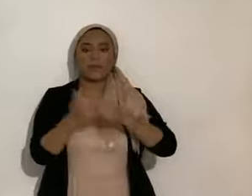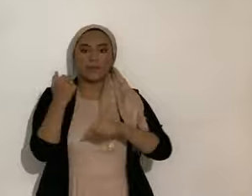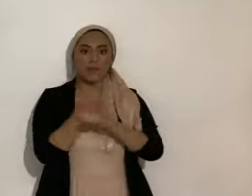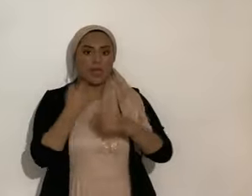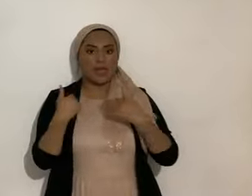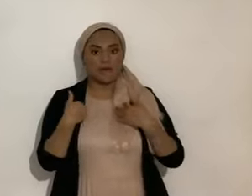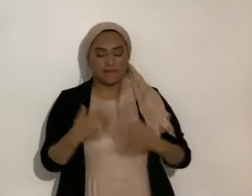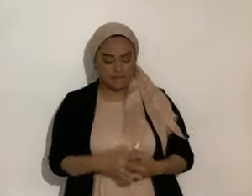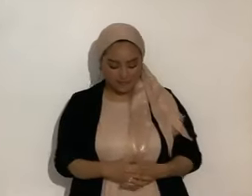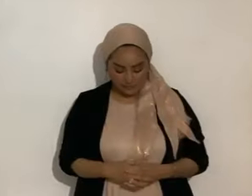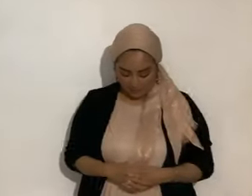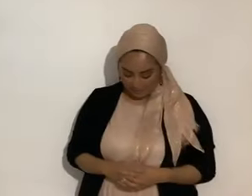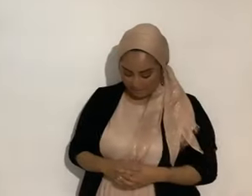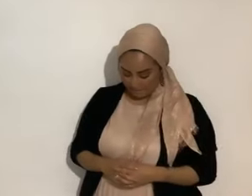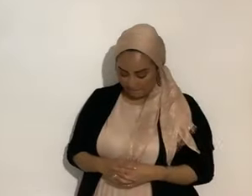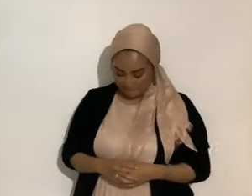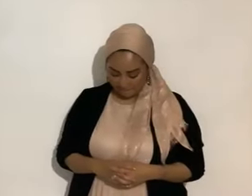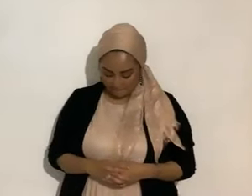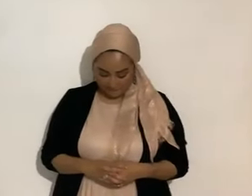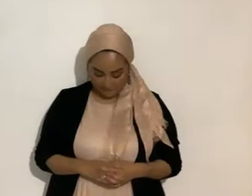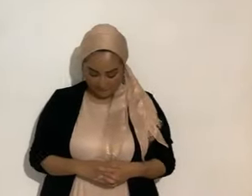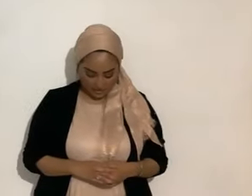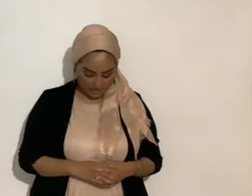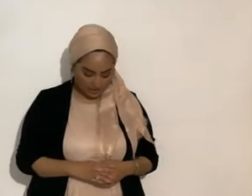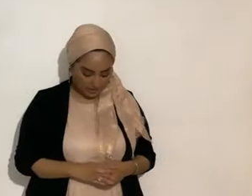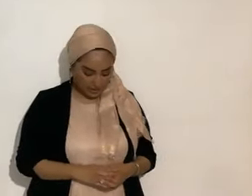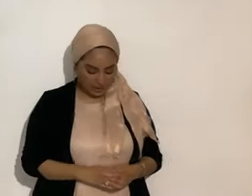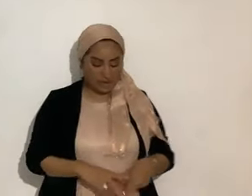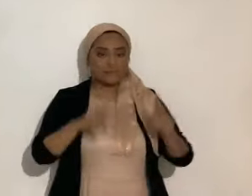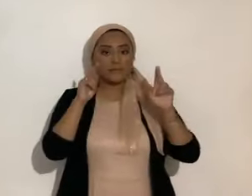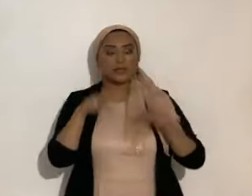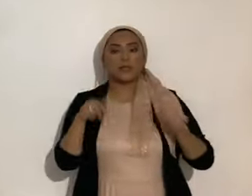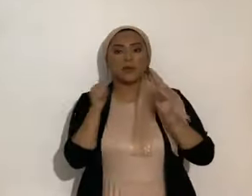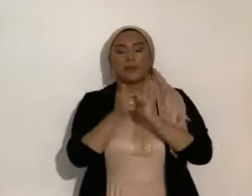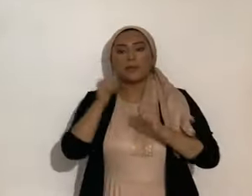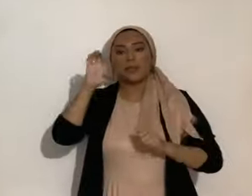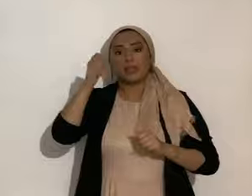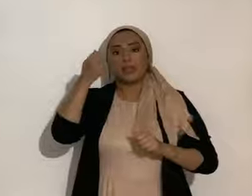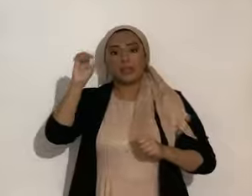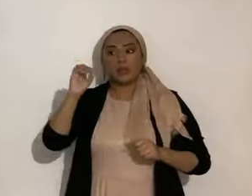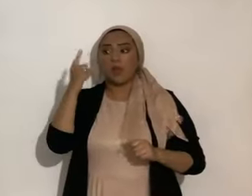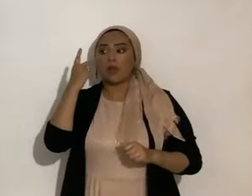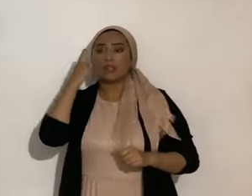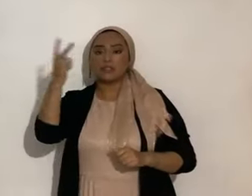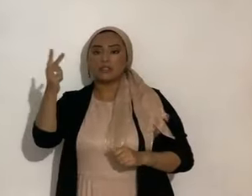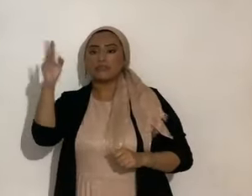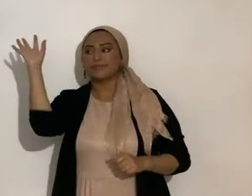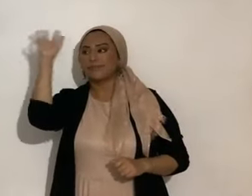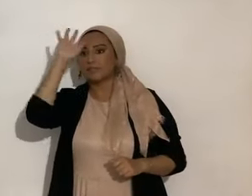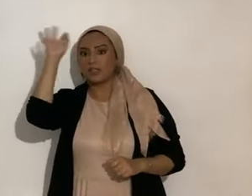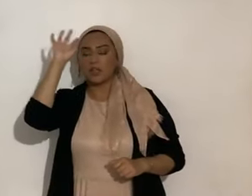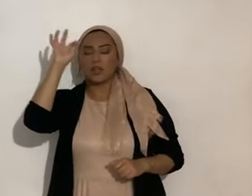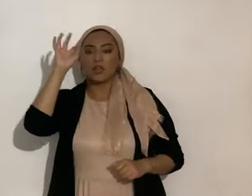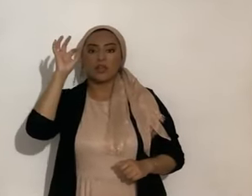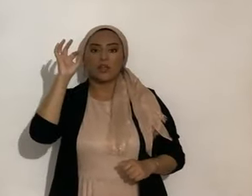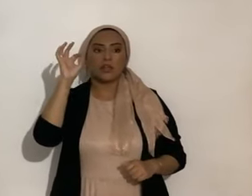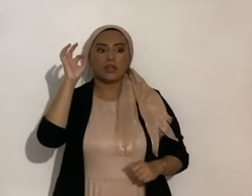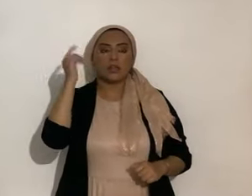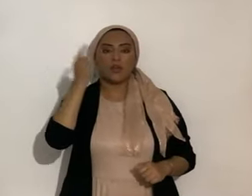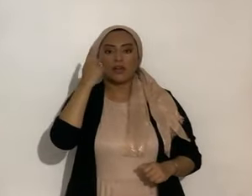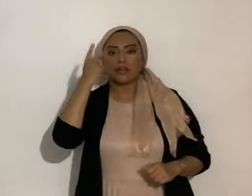hay. Entonces, una persona con ego solo ve ilusiones y solo ve